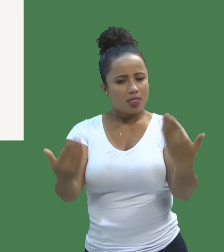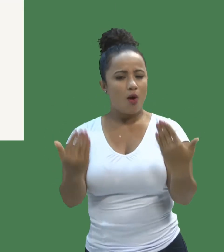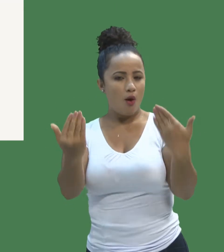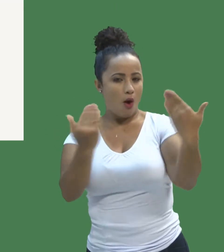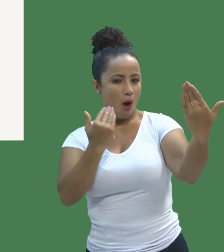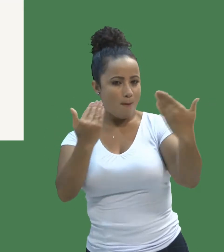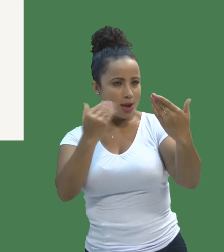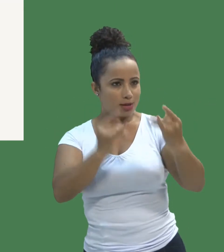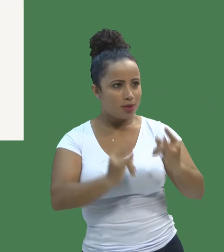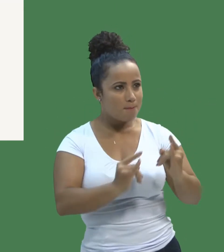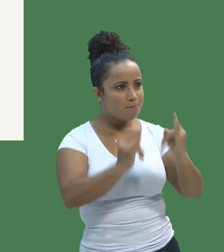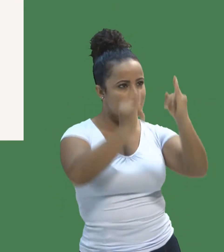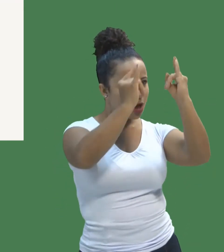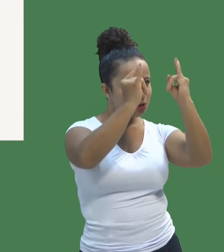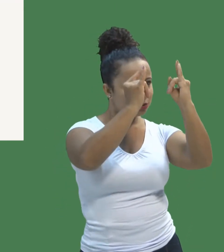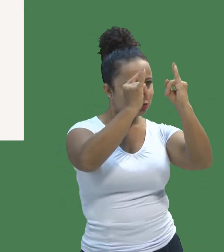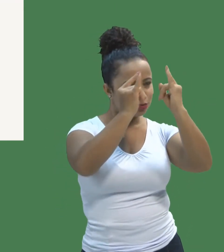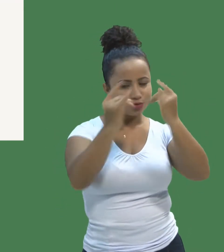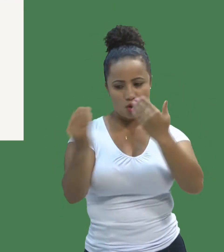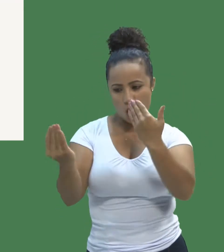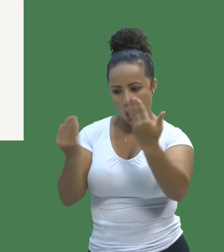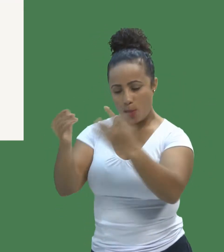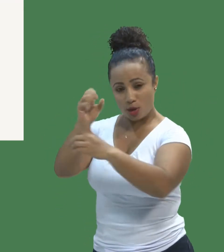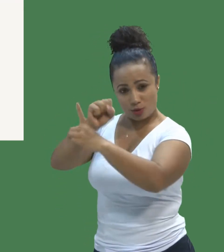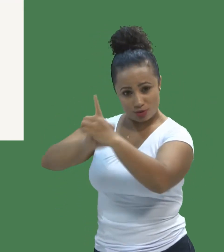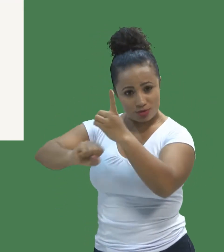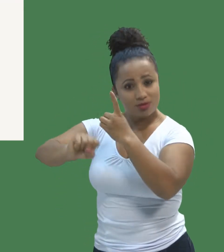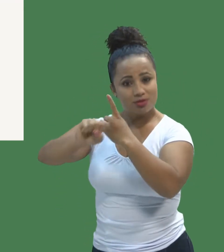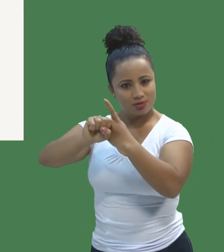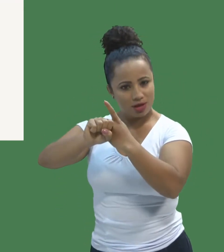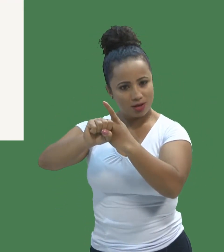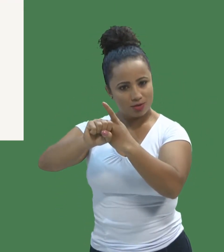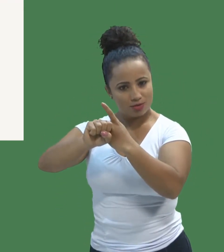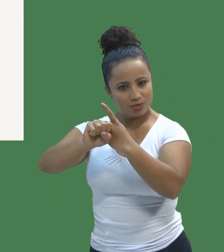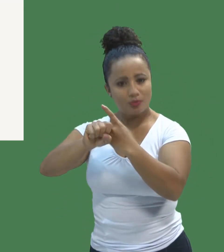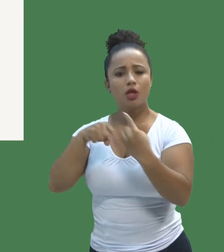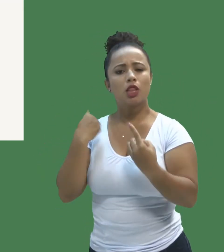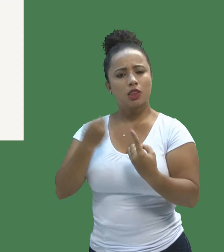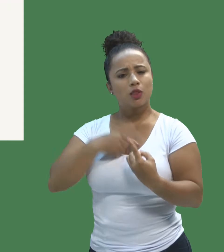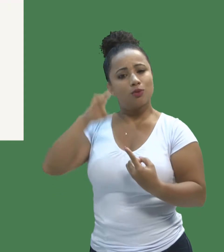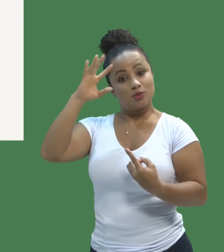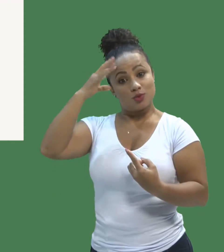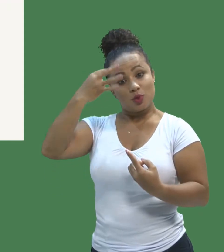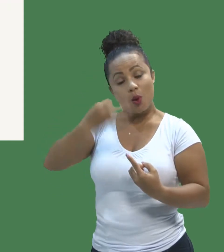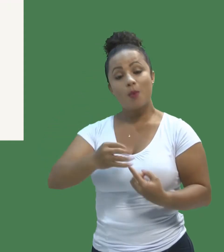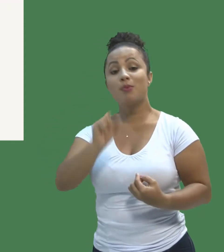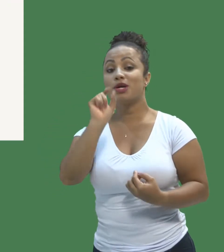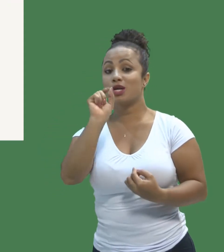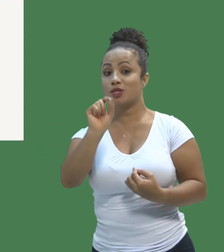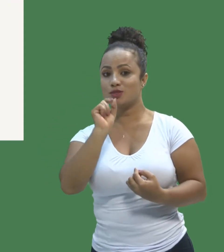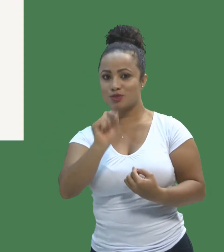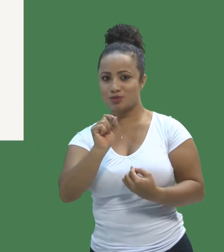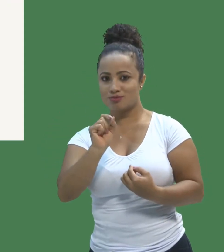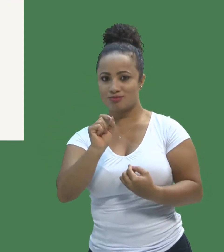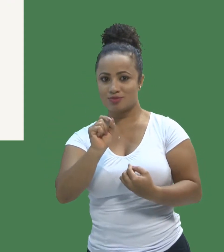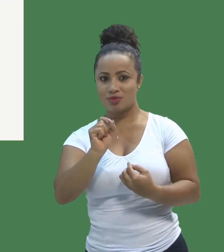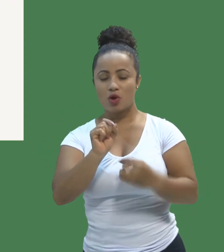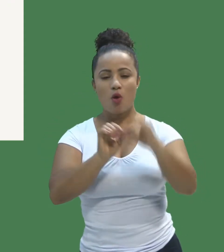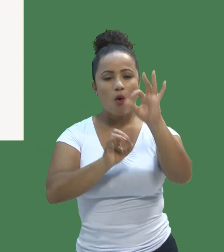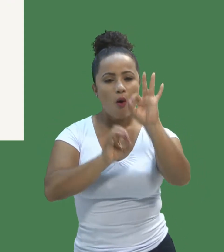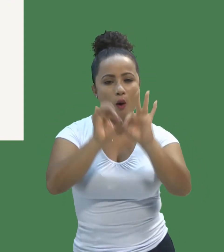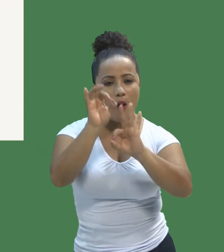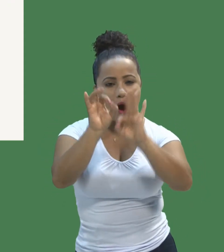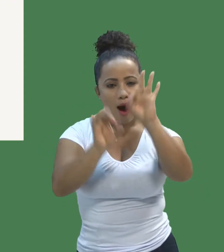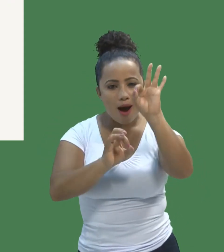que sustenta toda a pirâmide. Então, a partir da ilustração,